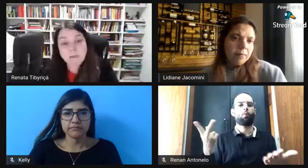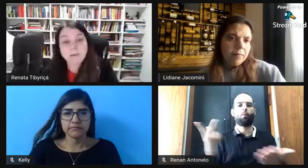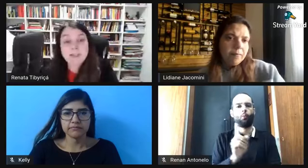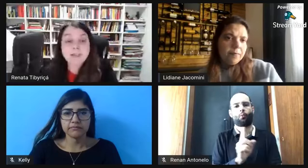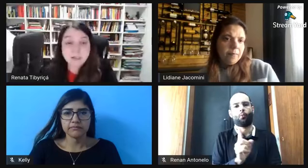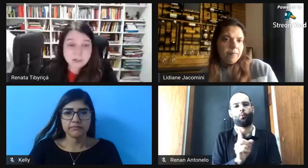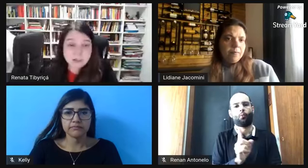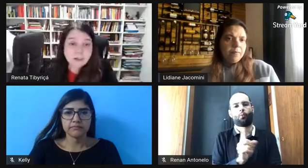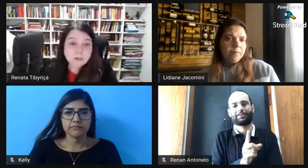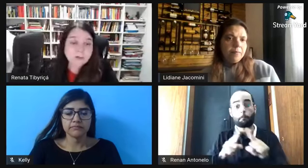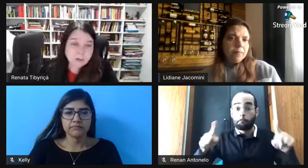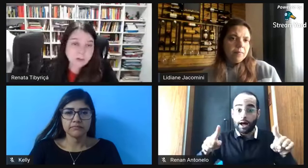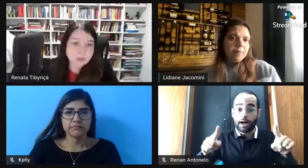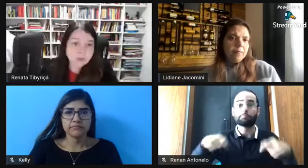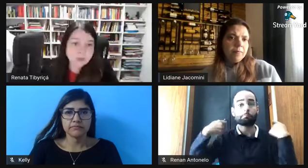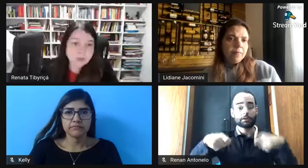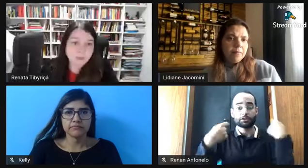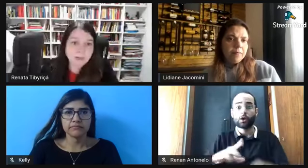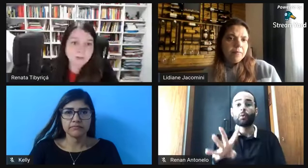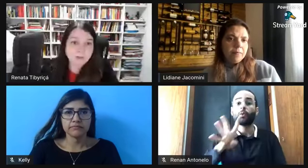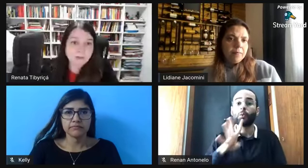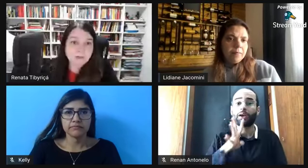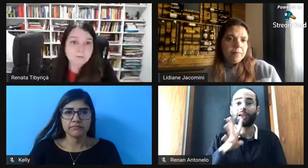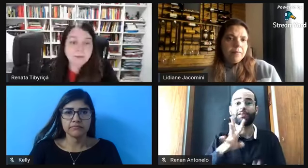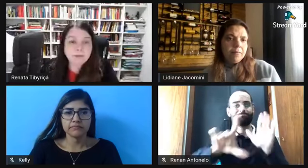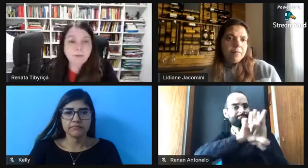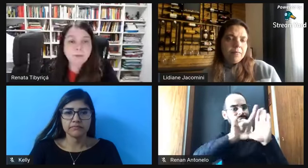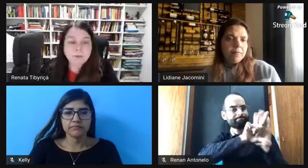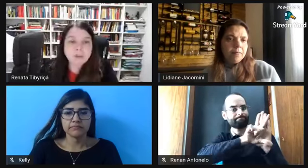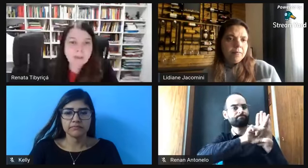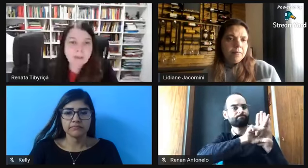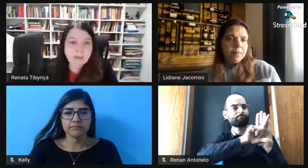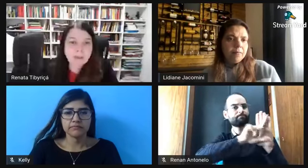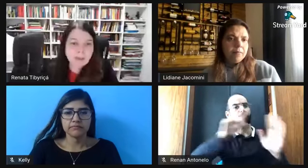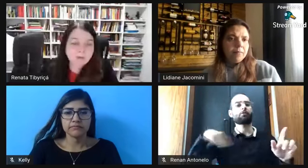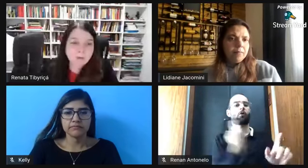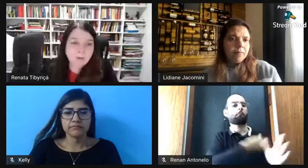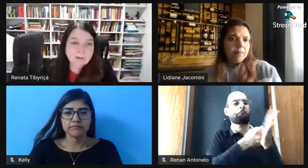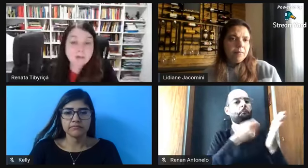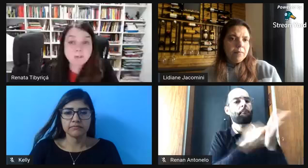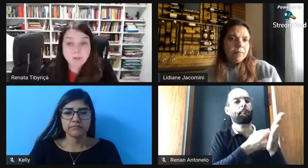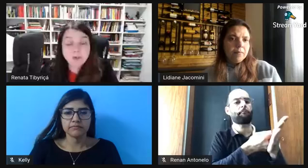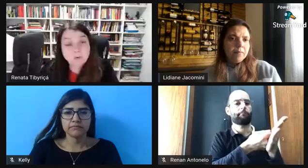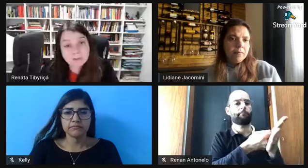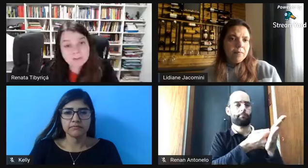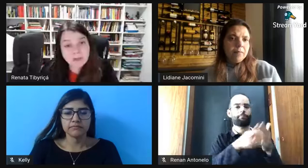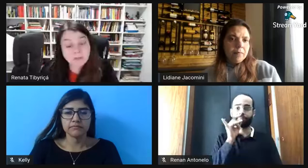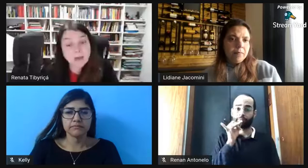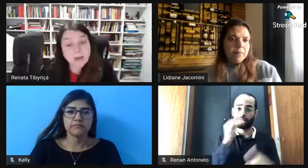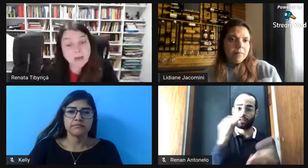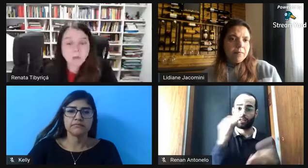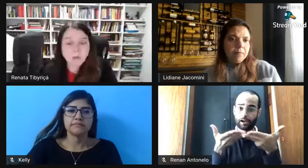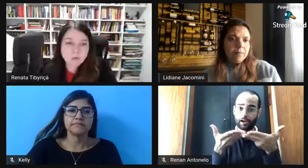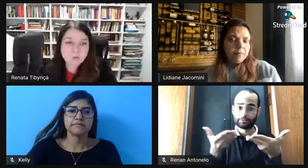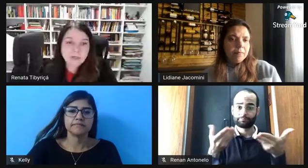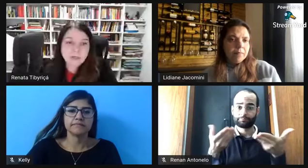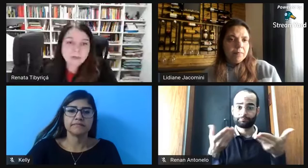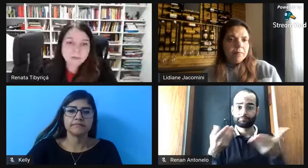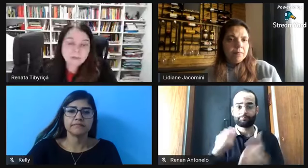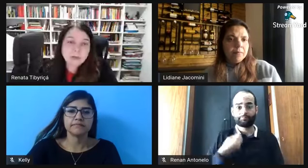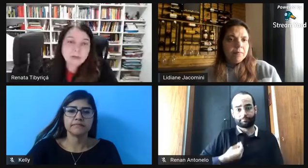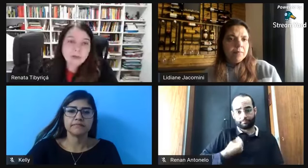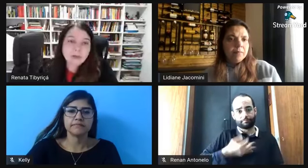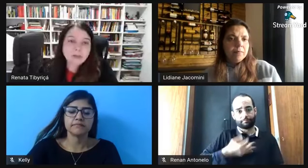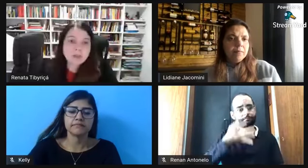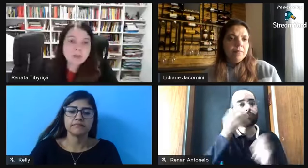legislação para poder exigir que isso seja de fato feito. Então, quando a gente tem uma live como essa, que a gente pode conversar e falar um pouco sobre